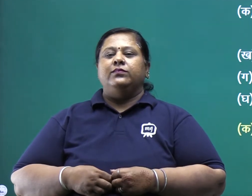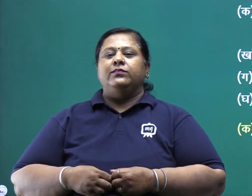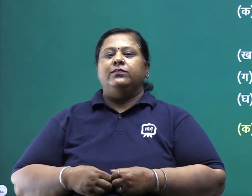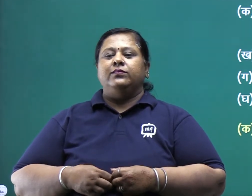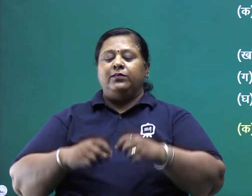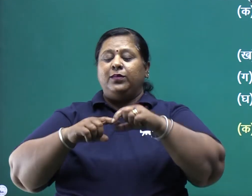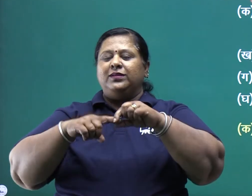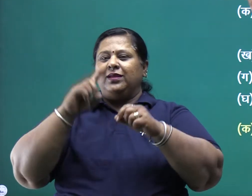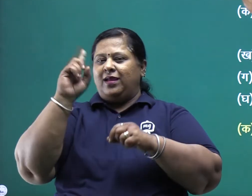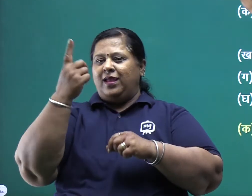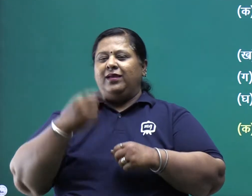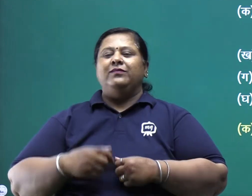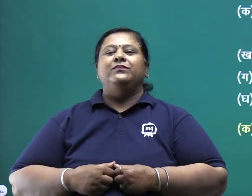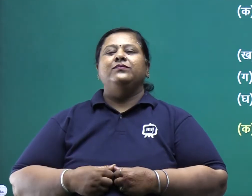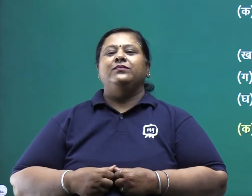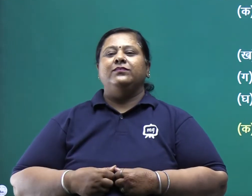प्रश्न संख्या 1,